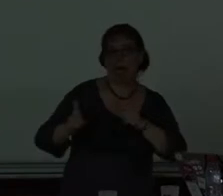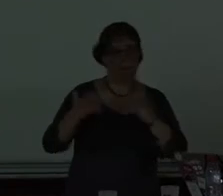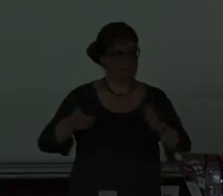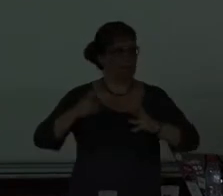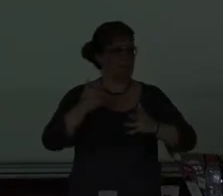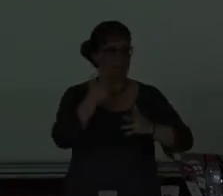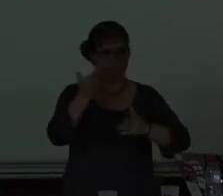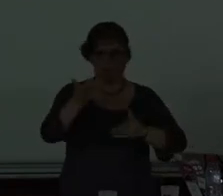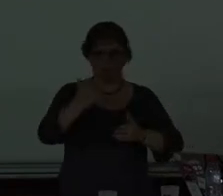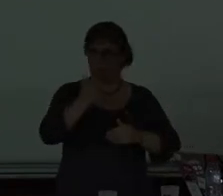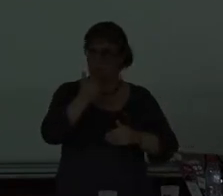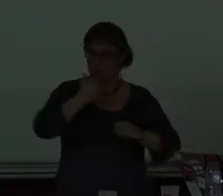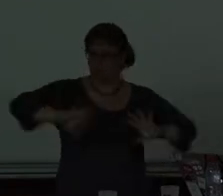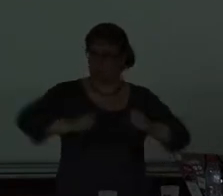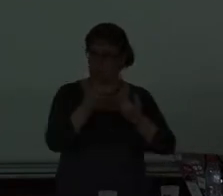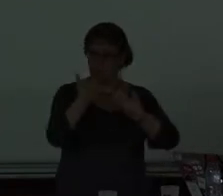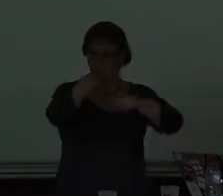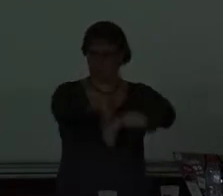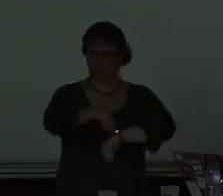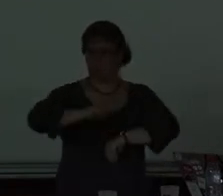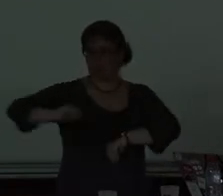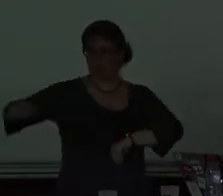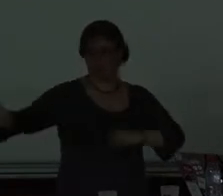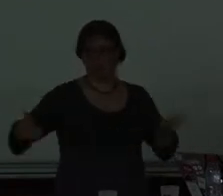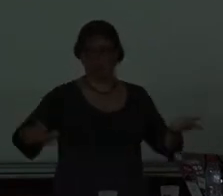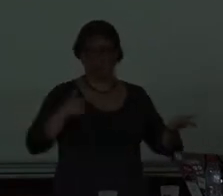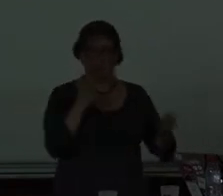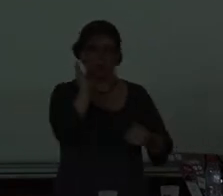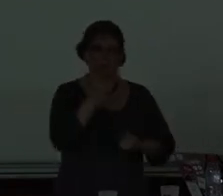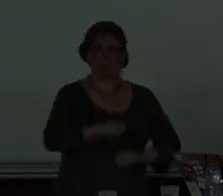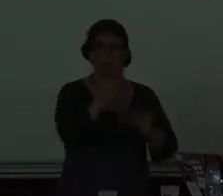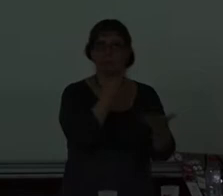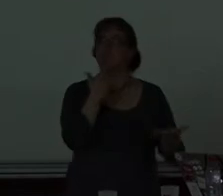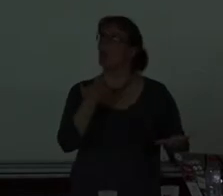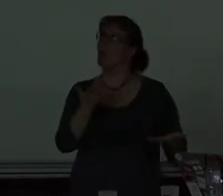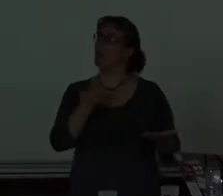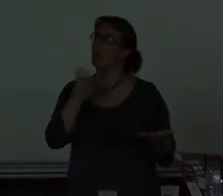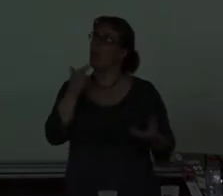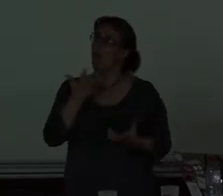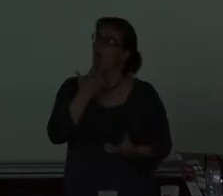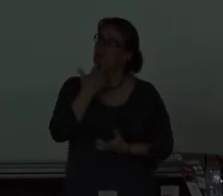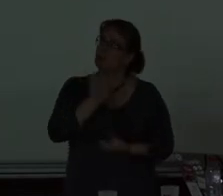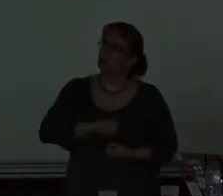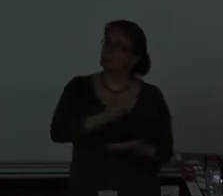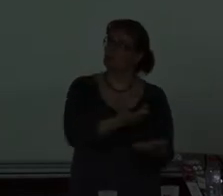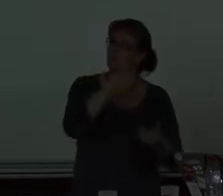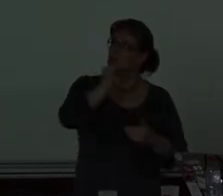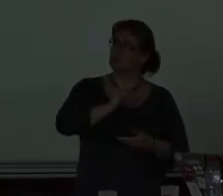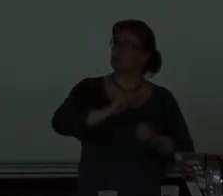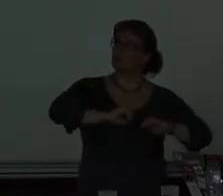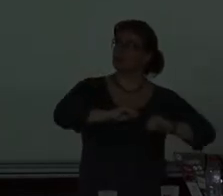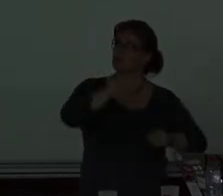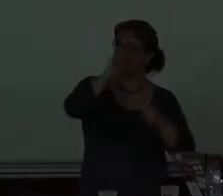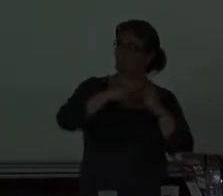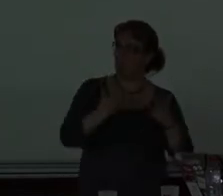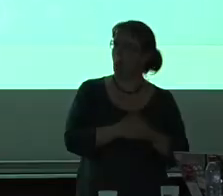Donc vous avez forcément quelque chose à dire. Le tout, c'est de trouver, donc de vous poser la question. Et en général, quand je dis ça, l'objection qui